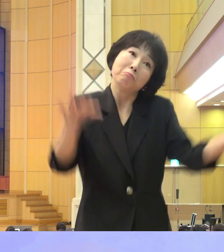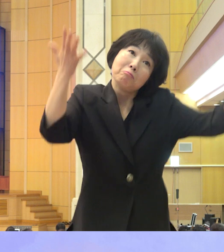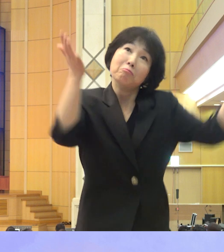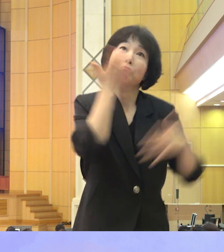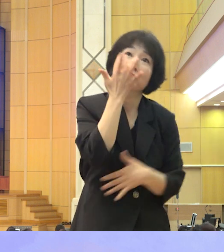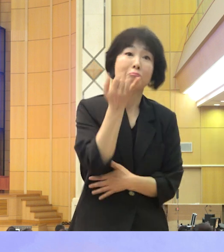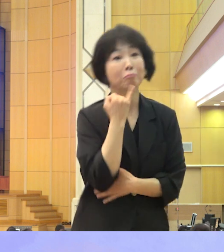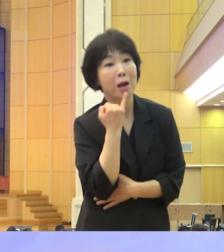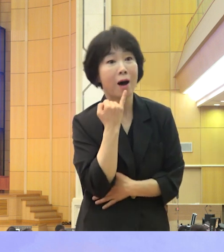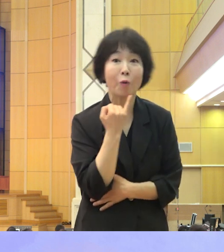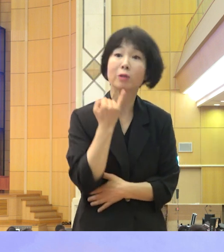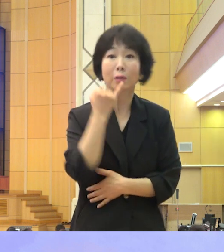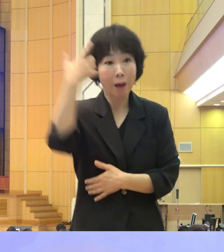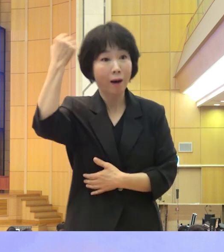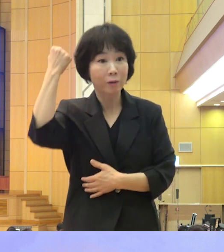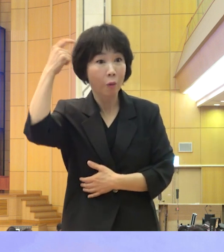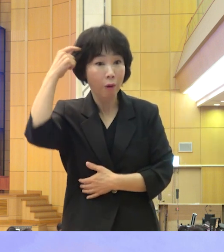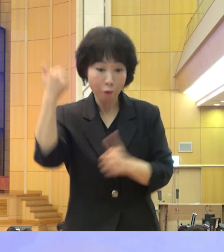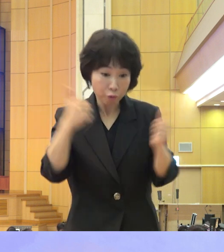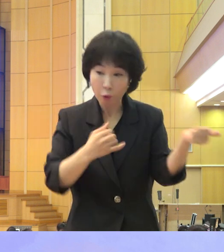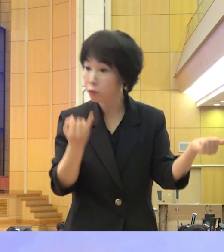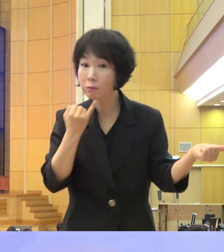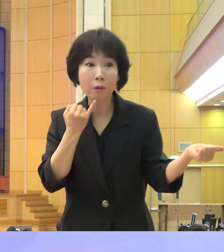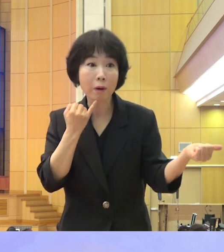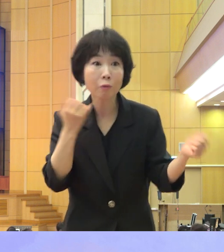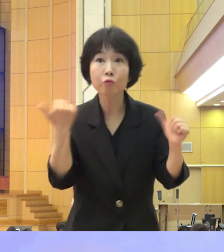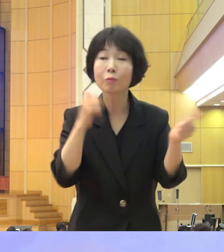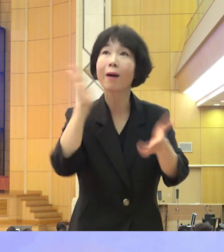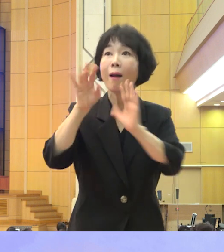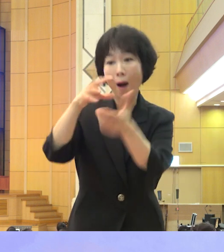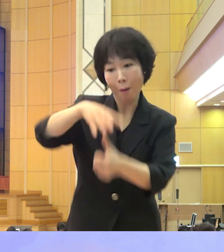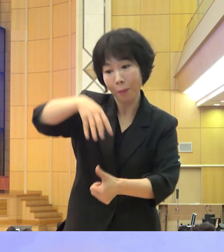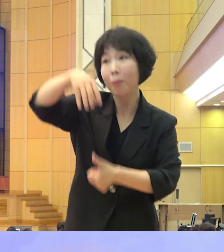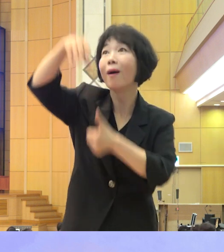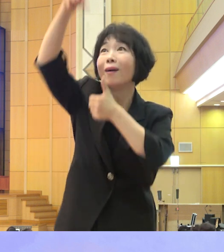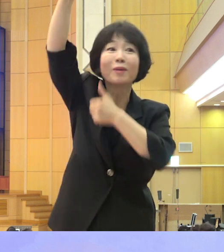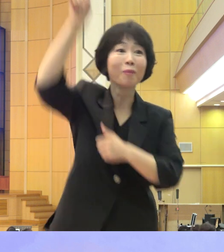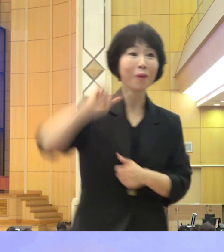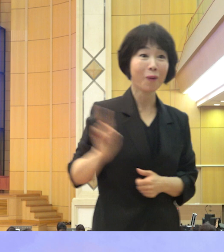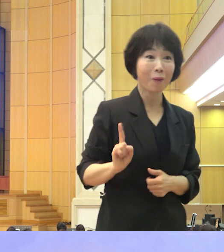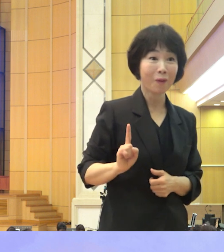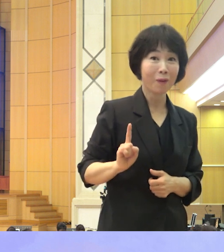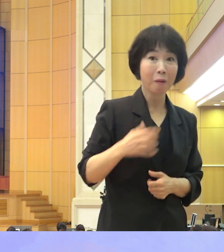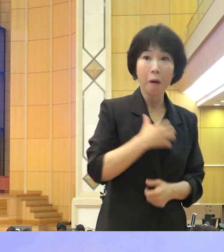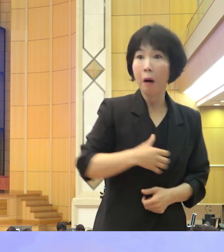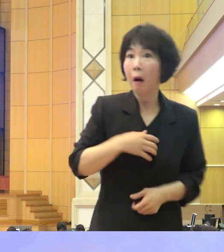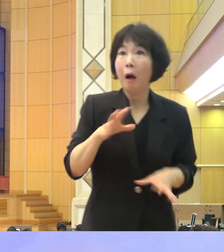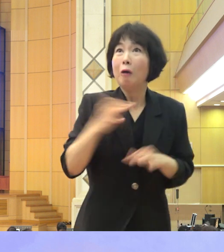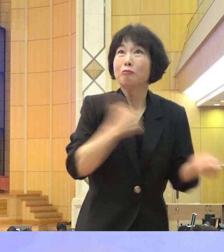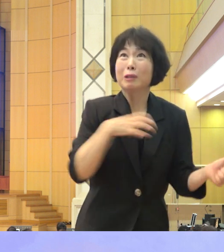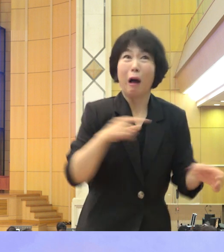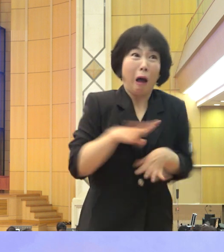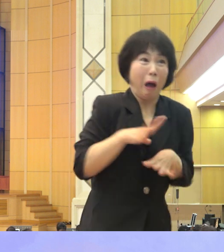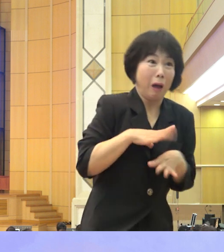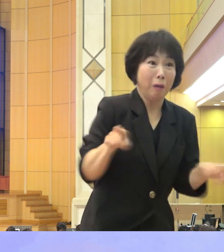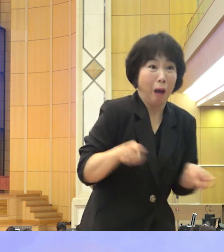그런데 지금 여기 보니까 연세 많으신 권사님은 너무 얼굴이 그냥 해바리처럼 밝아. 왜?